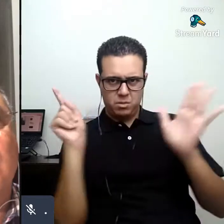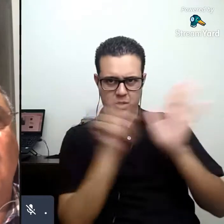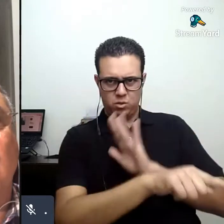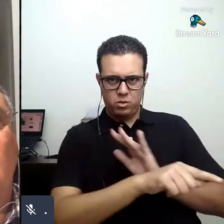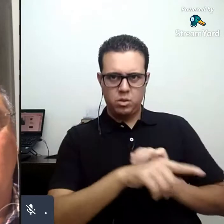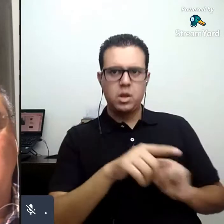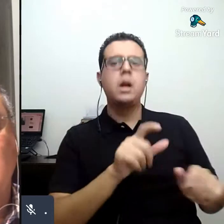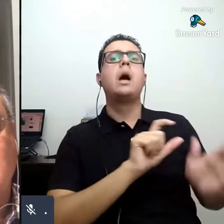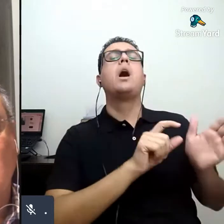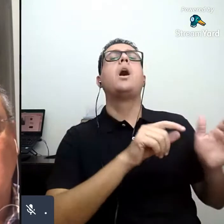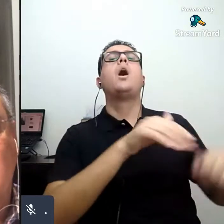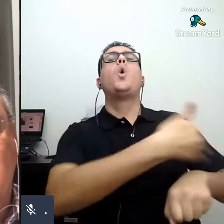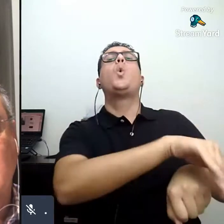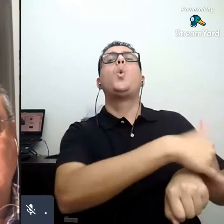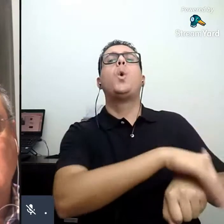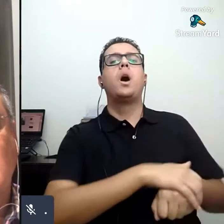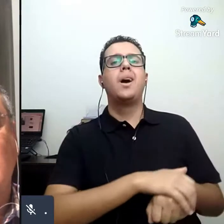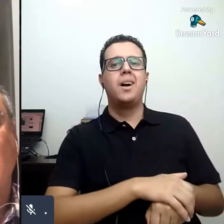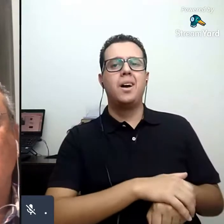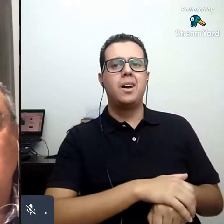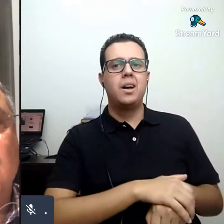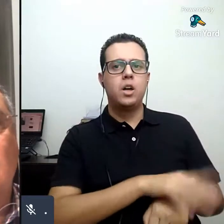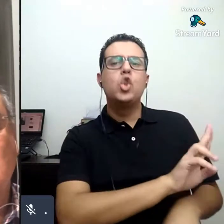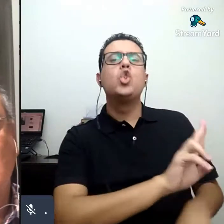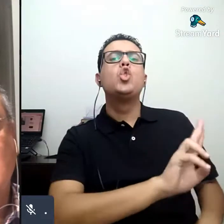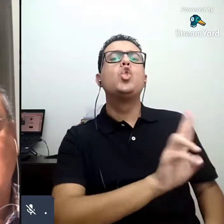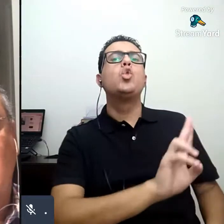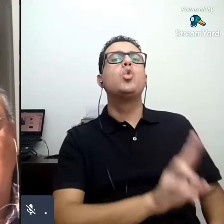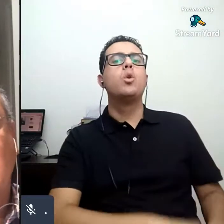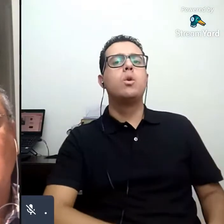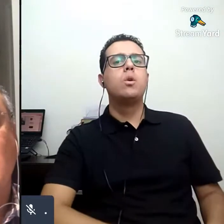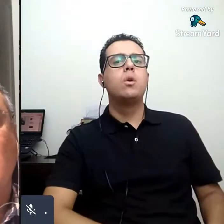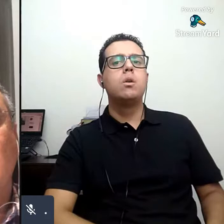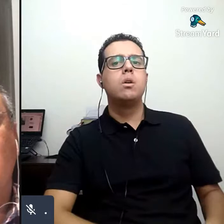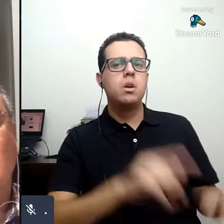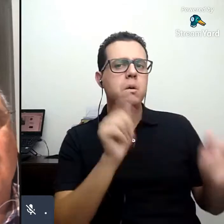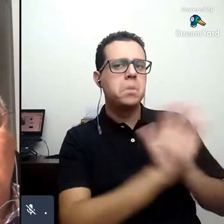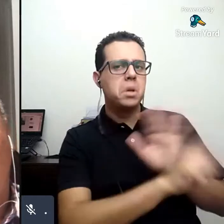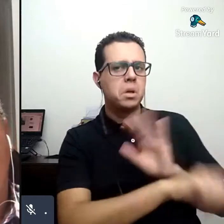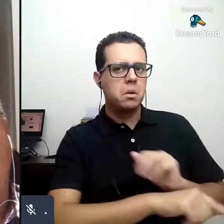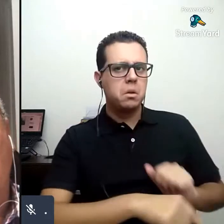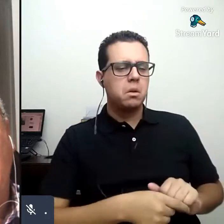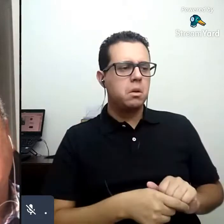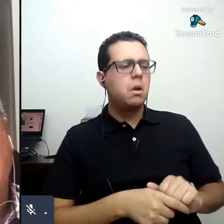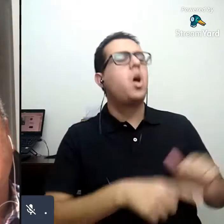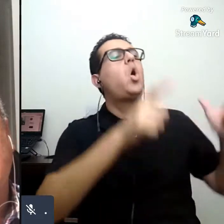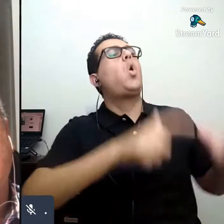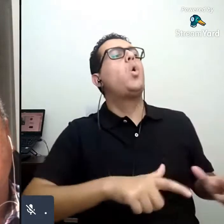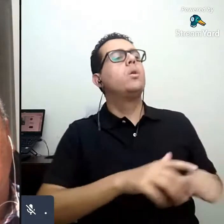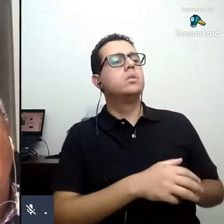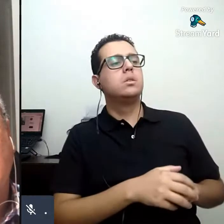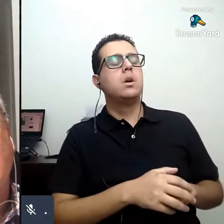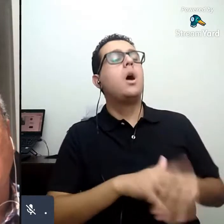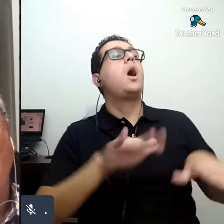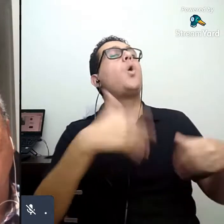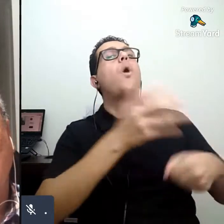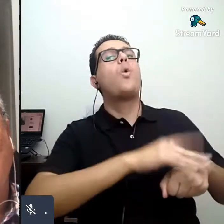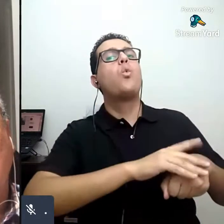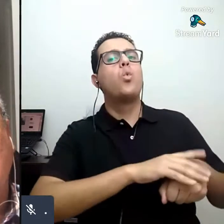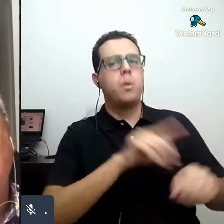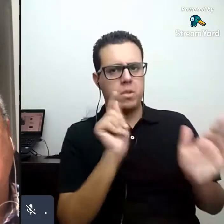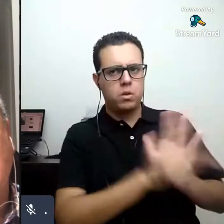não perguntou o nome do rapaz, não perguntou onde ele estava, não perguntou qual era a doença.